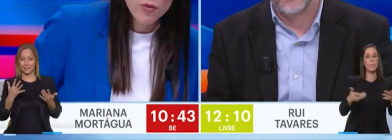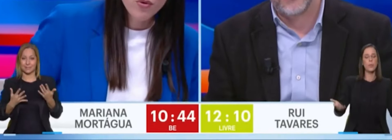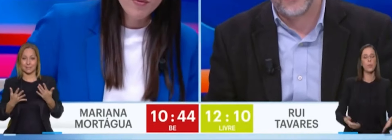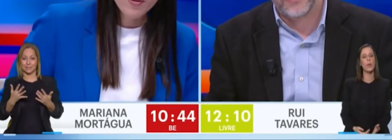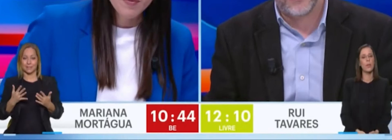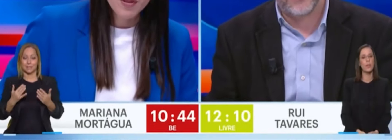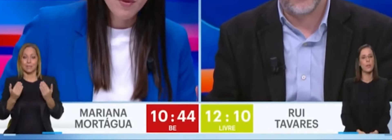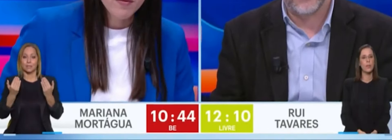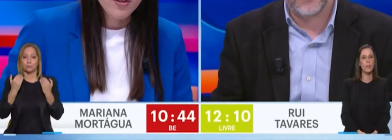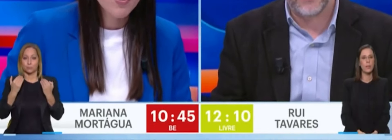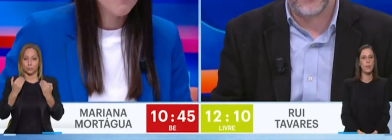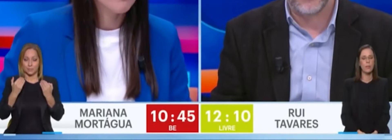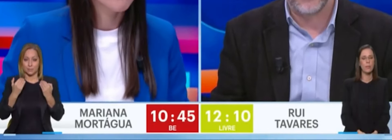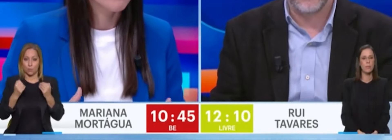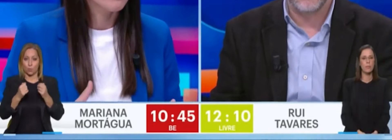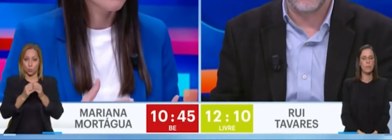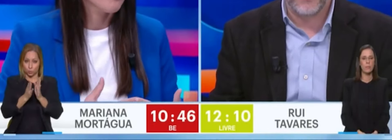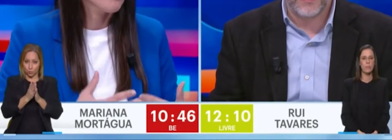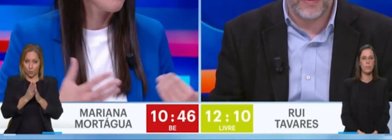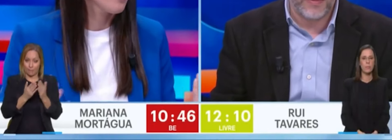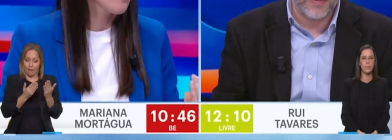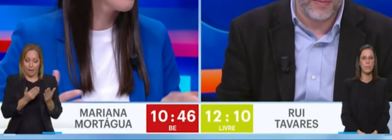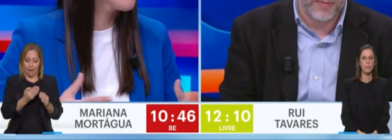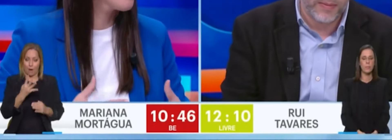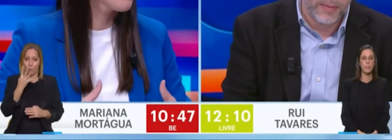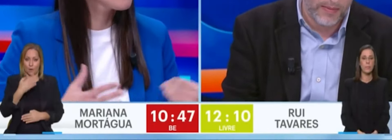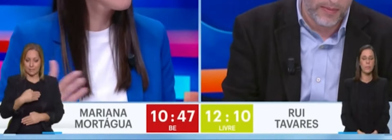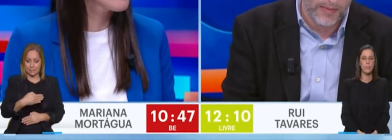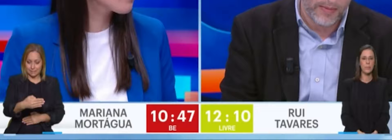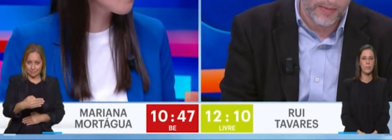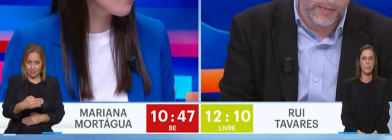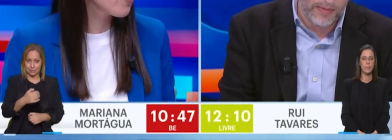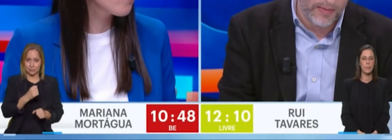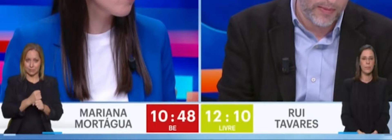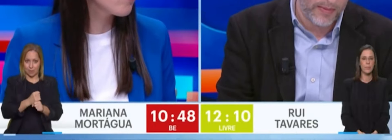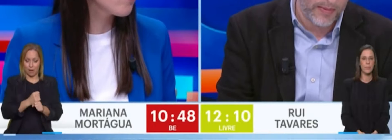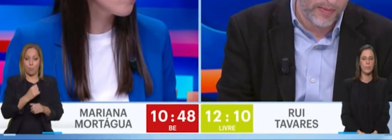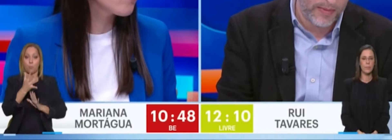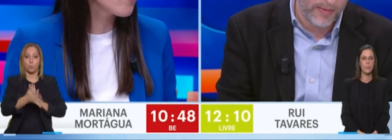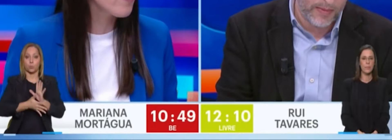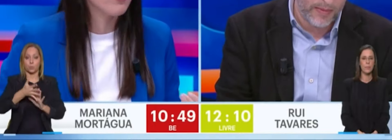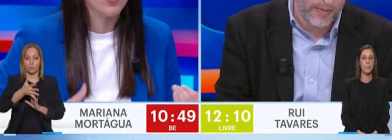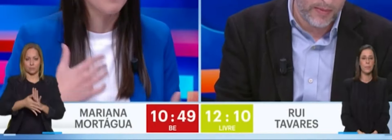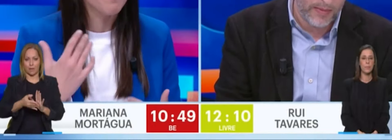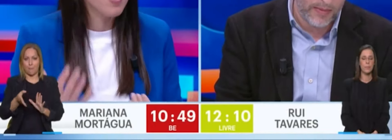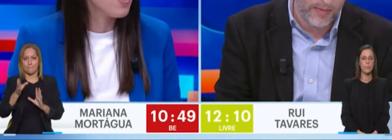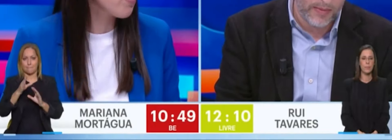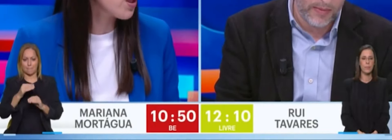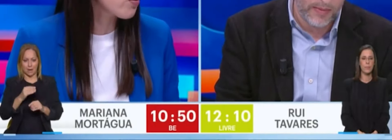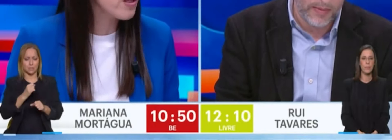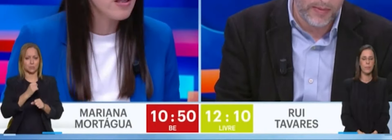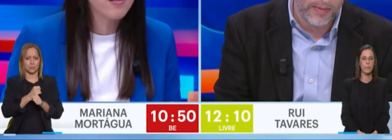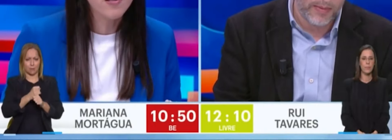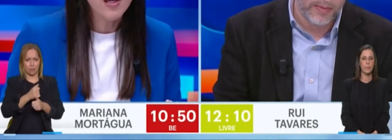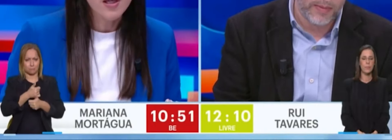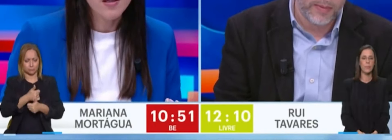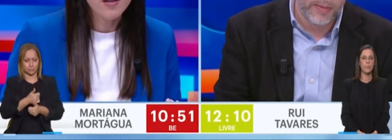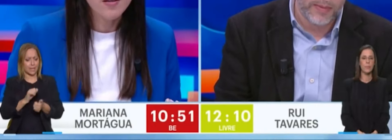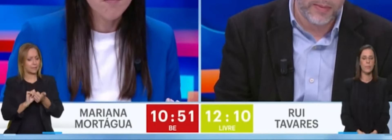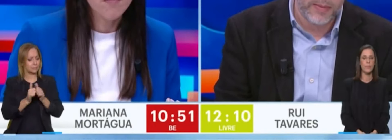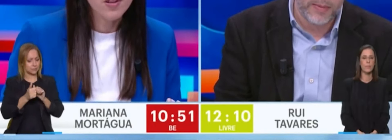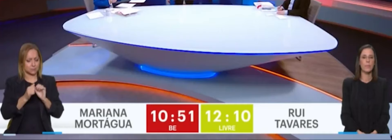todos os dados sobre a semana de quro dias mostr mostram que a produtividade aumenta que é possível ter resposta do do dos serviços que é uma adaptação que acontece